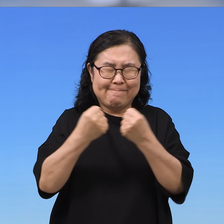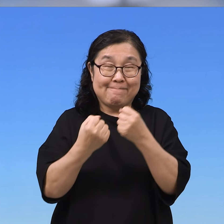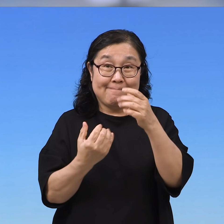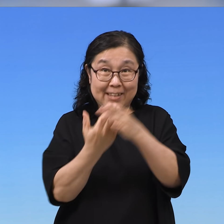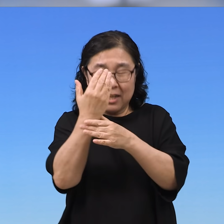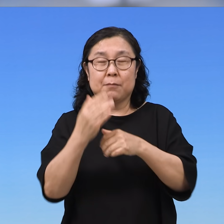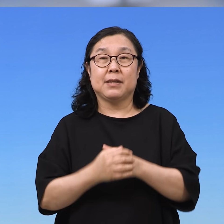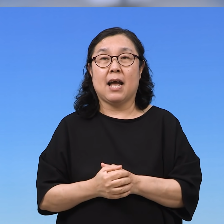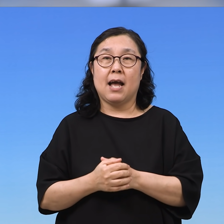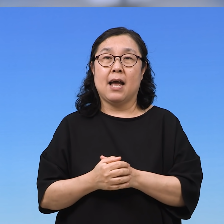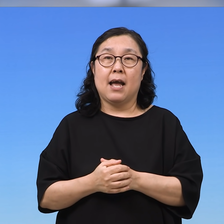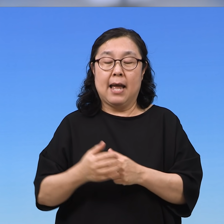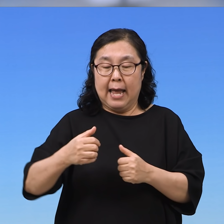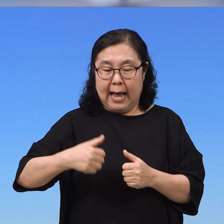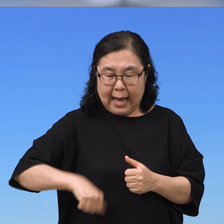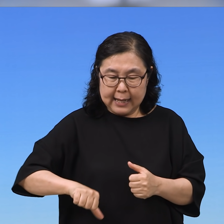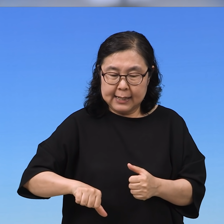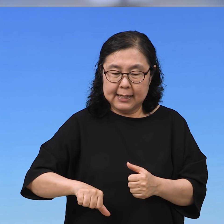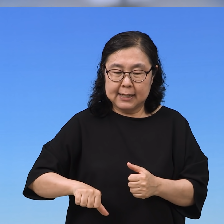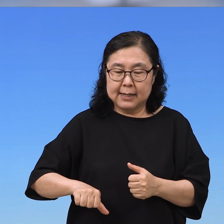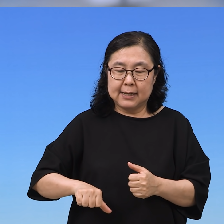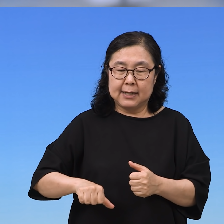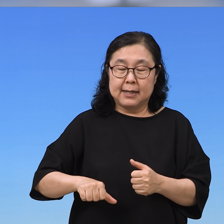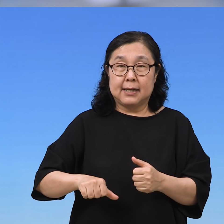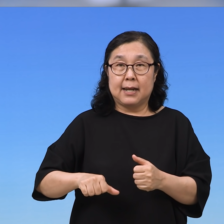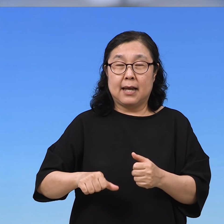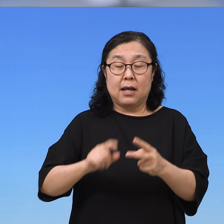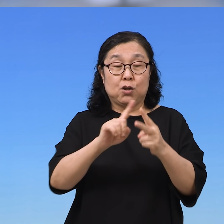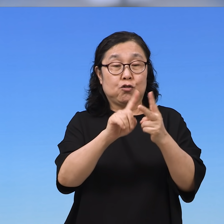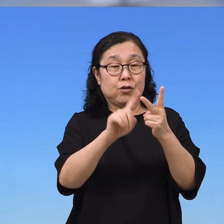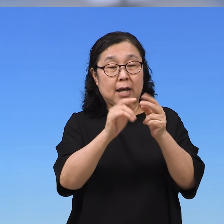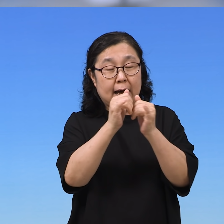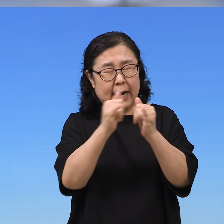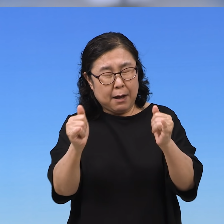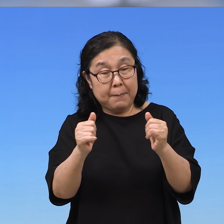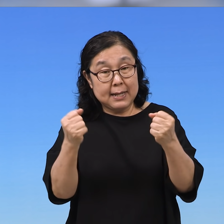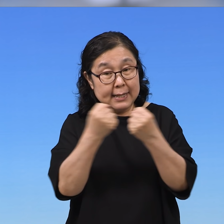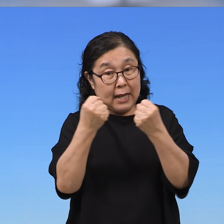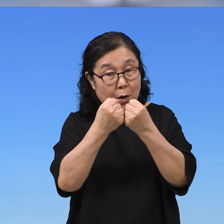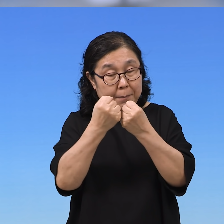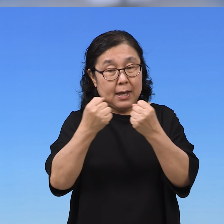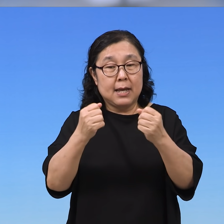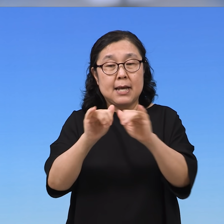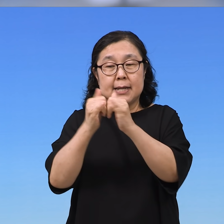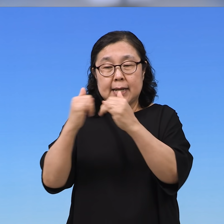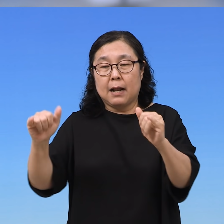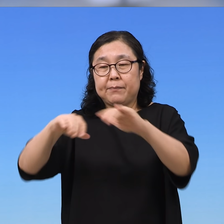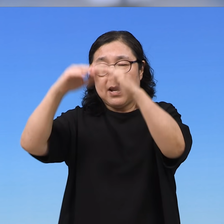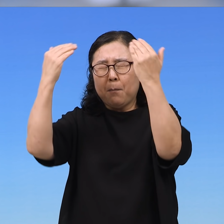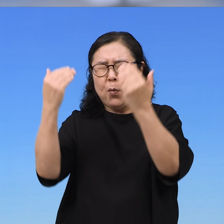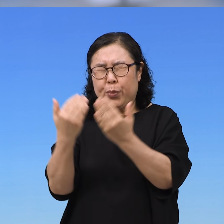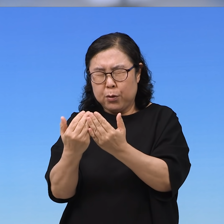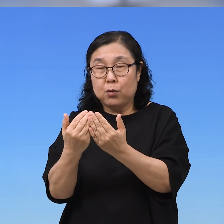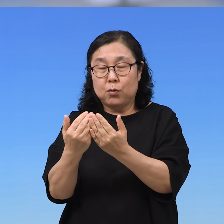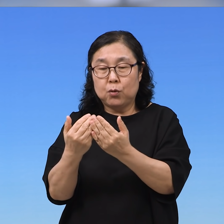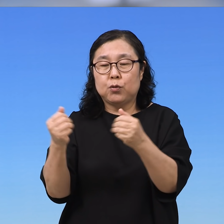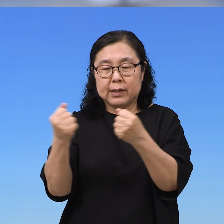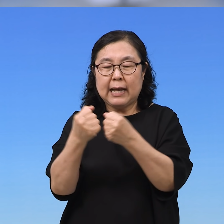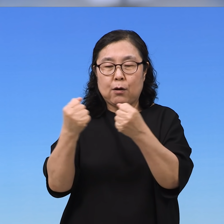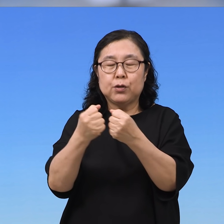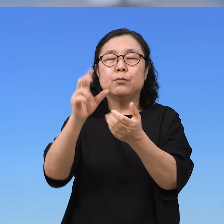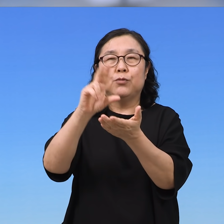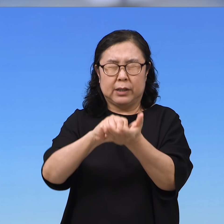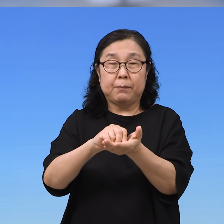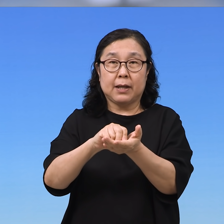링컨이 말한 그 아이들의 다툼이 인류의 보편적인 문제가 일어났을 뿐입니다. 이렇게 말한 이유를 아시겠죠? 어릴 때부터